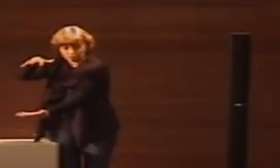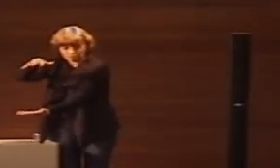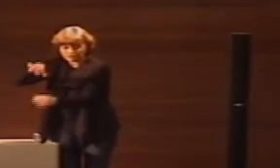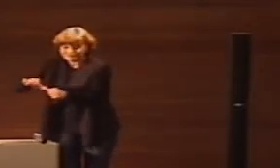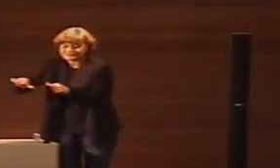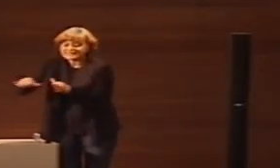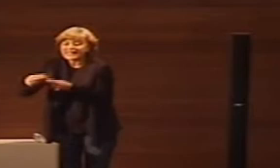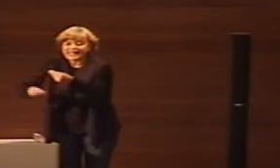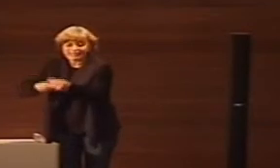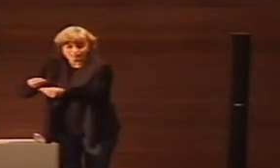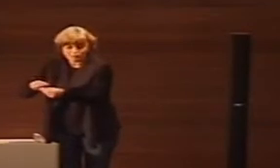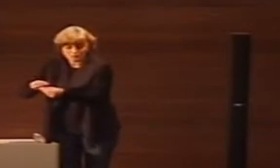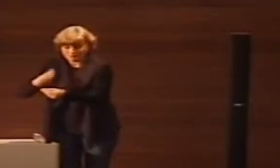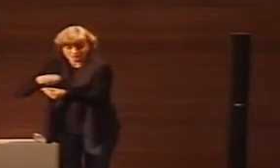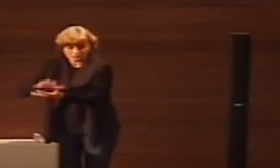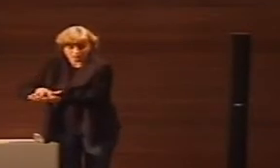contribución,